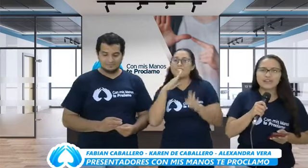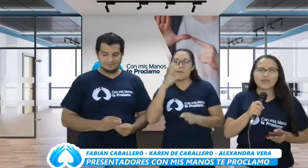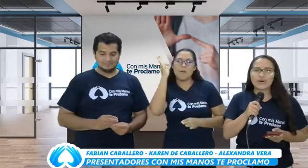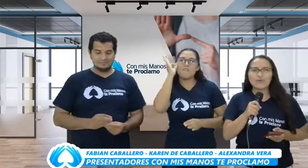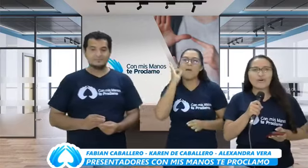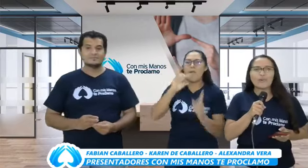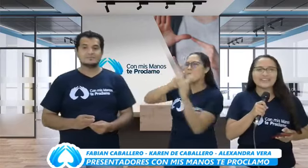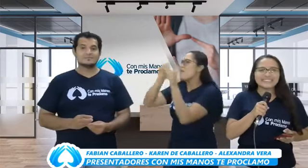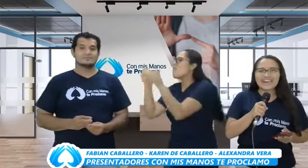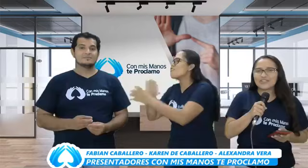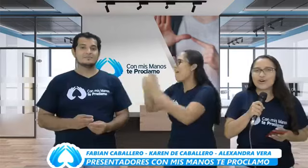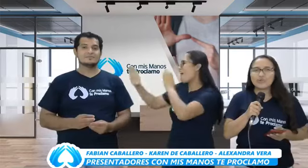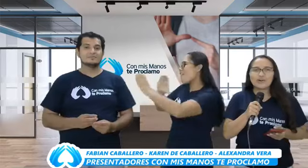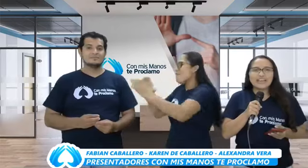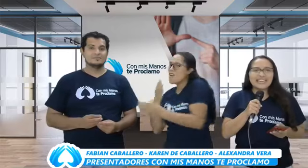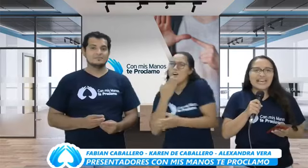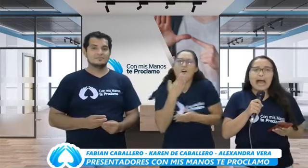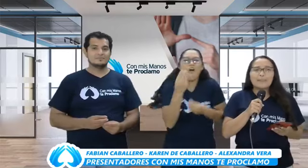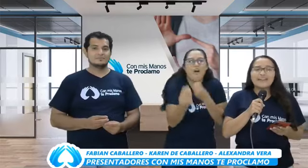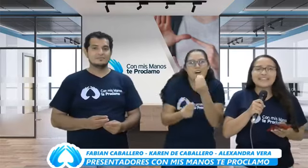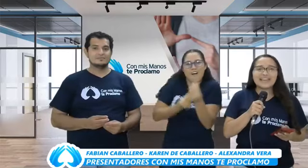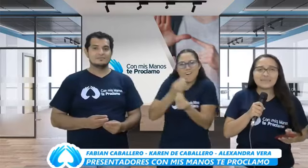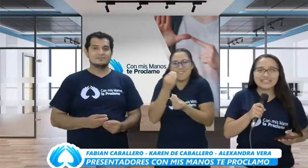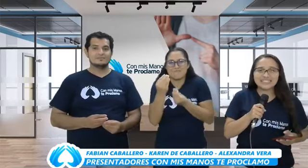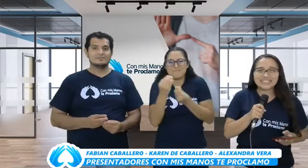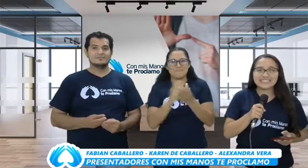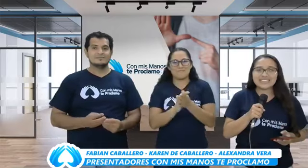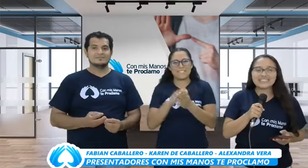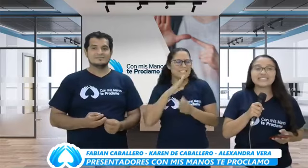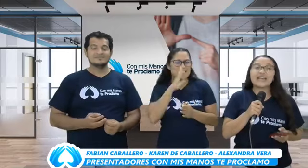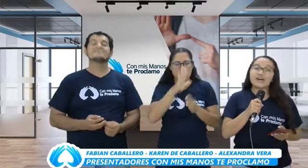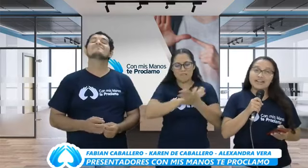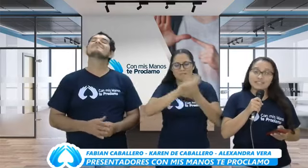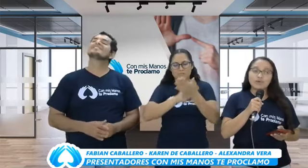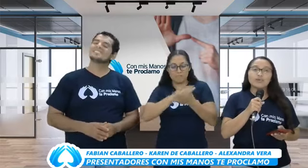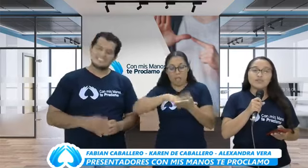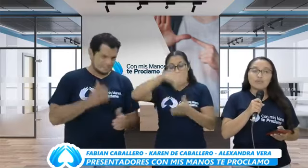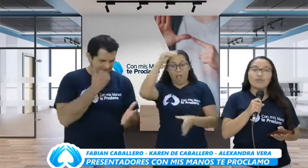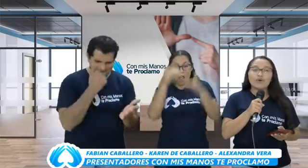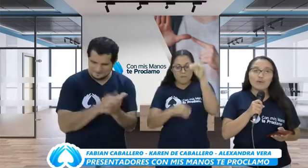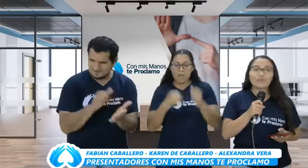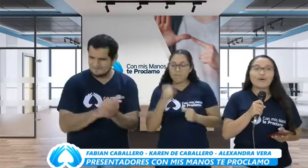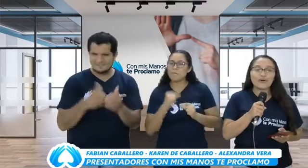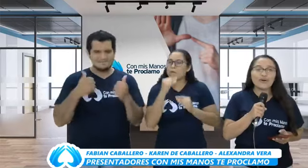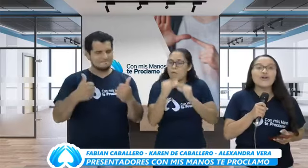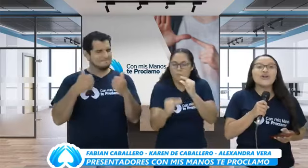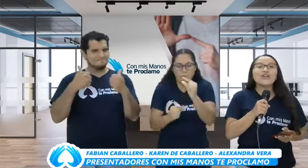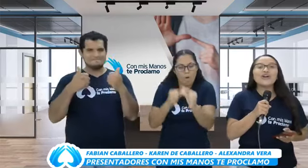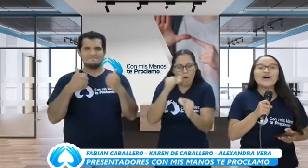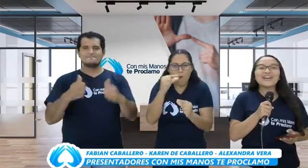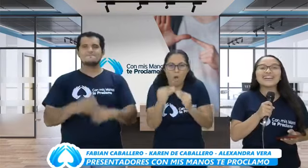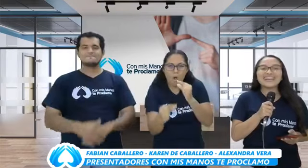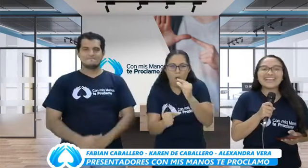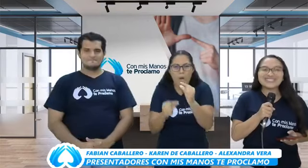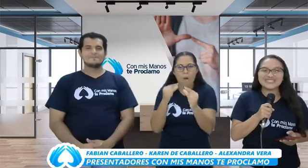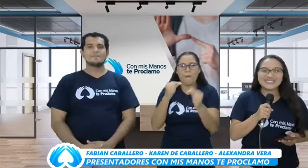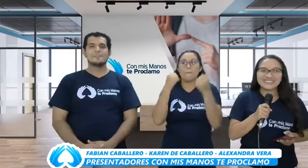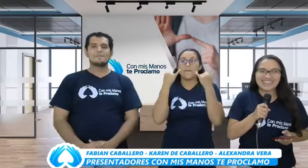están buscando cómo conversar, cómo aprender más de las señas, y ahora estamos viendo poco a poco